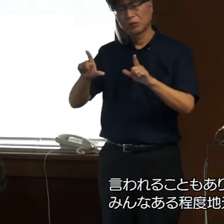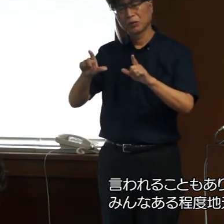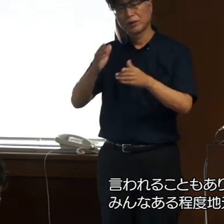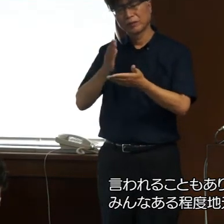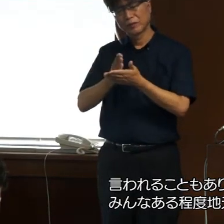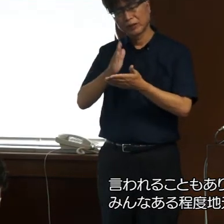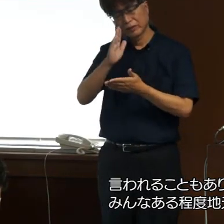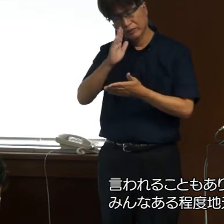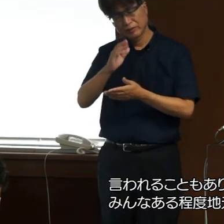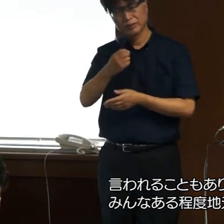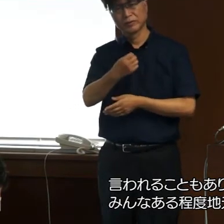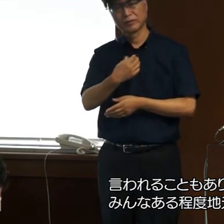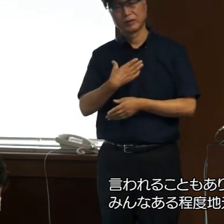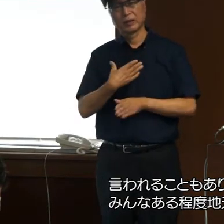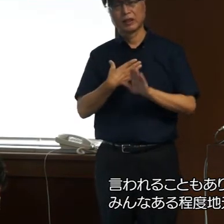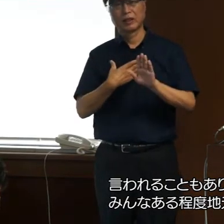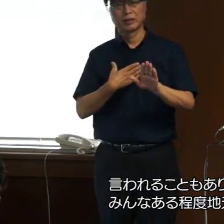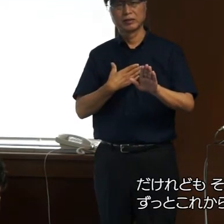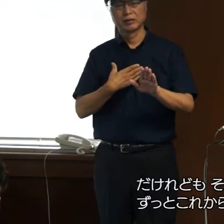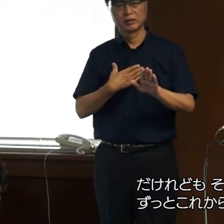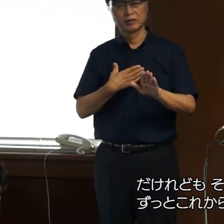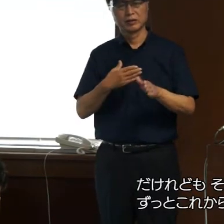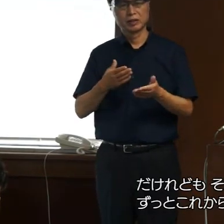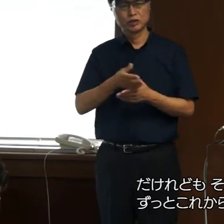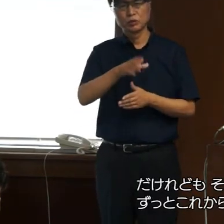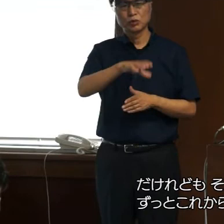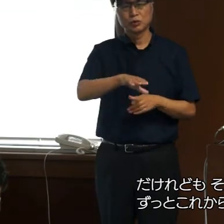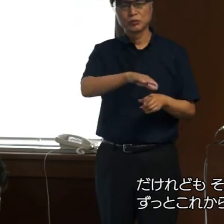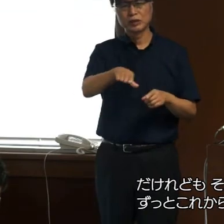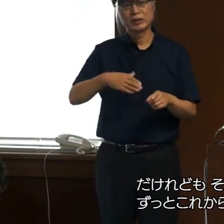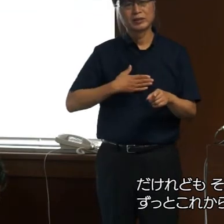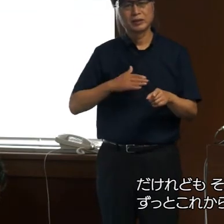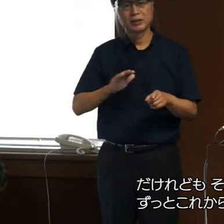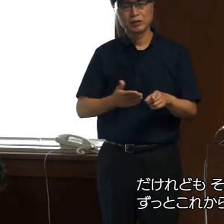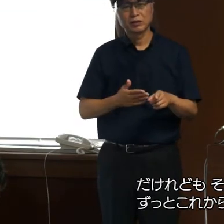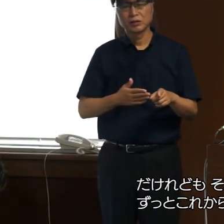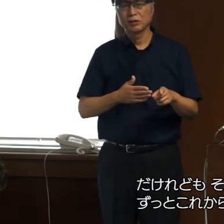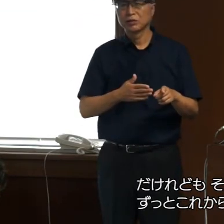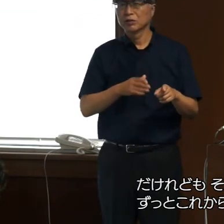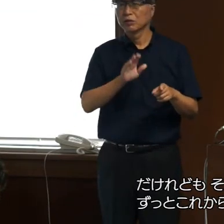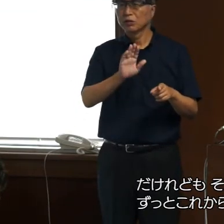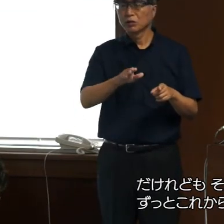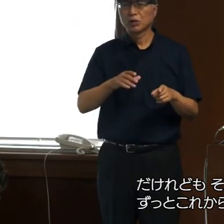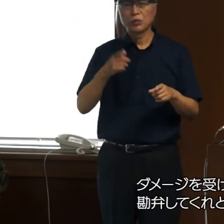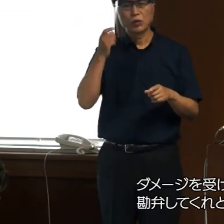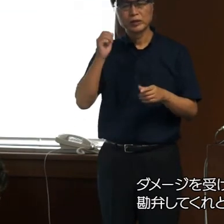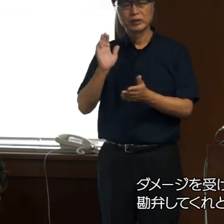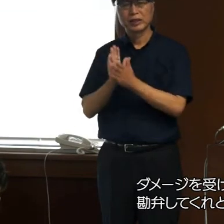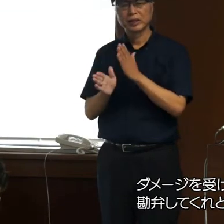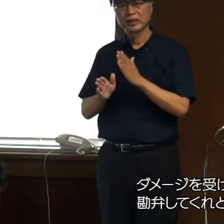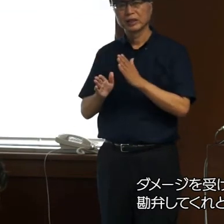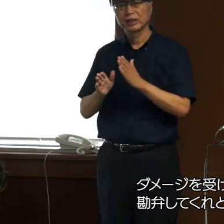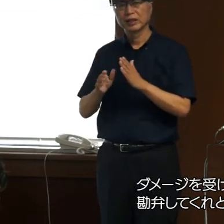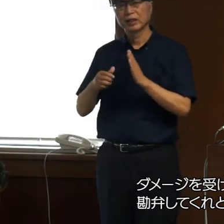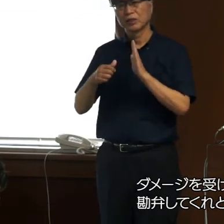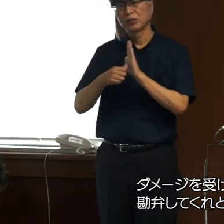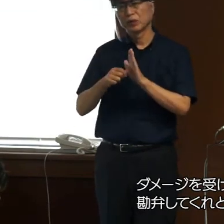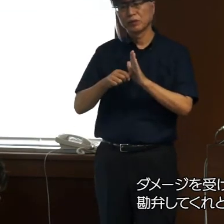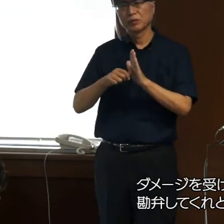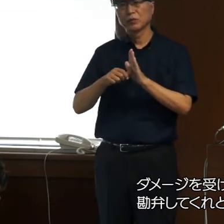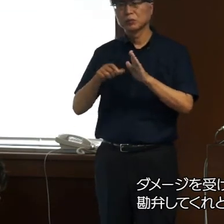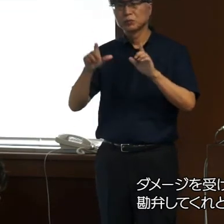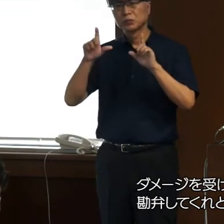もうみんな知っているけれども、ある程度ね、地元ではだけども、それを出すことによってずっとこれから先ダメージを受け続ける